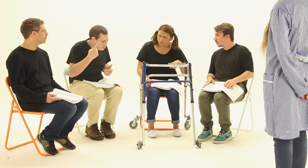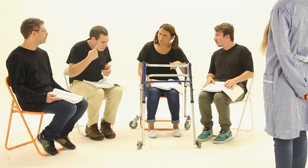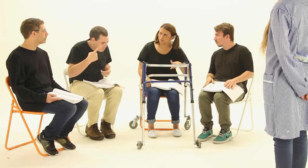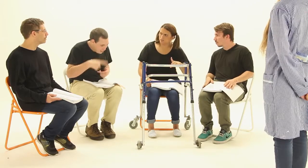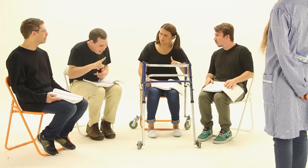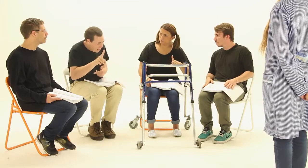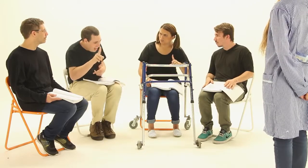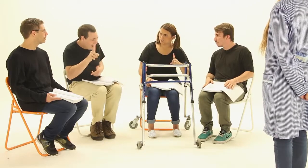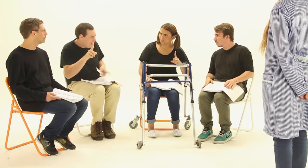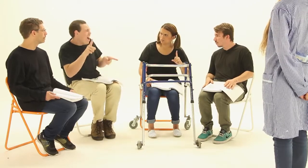Pero.